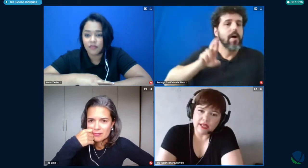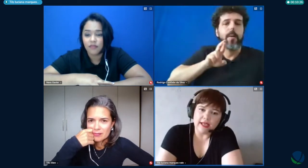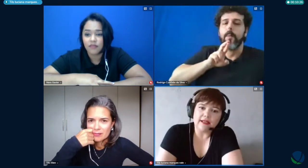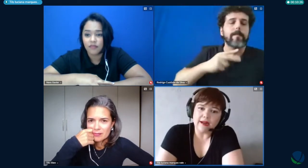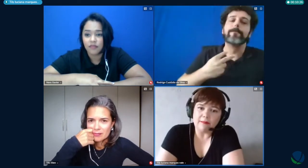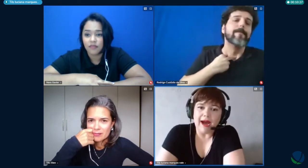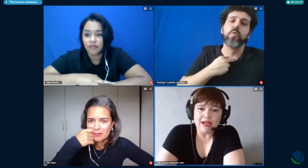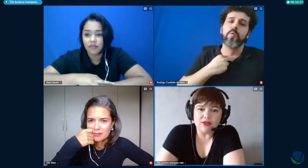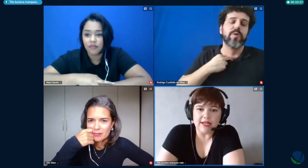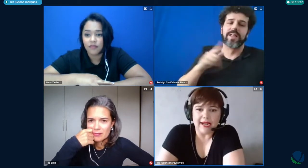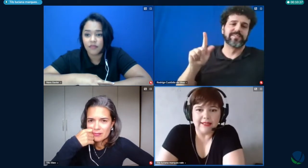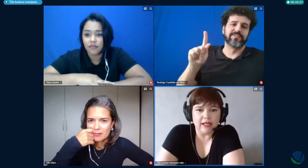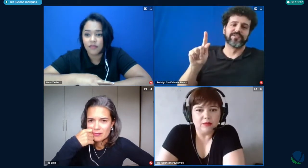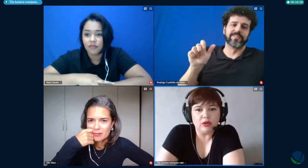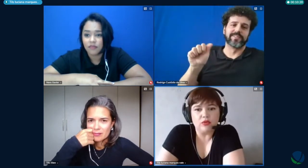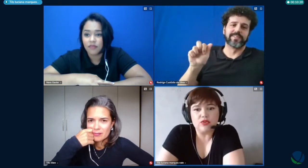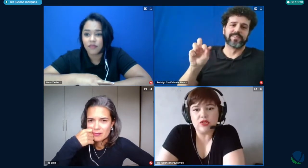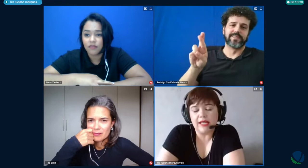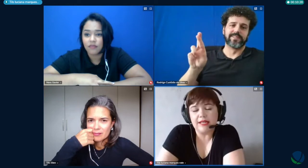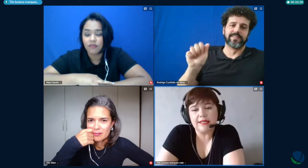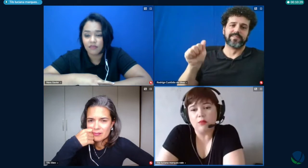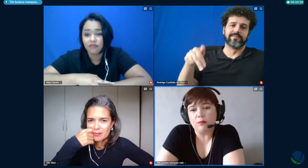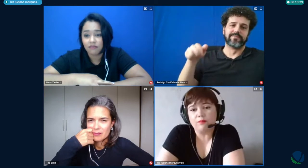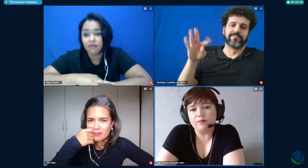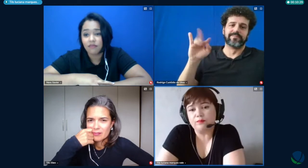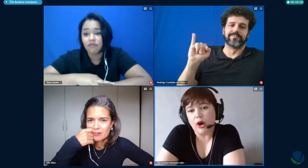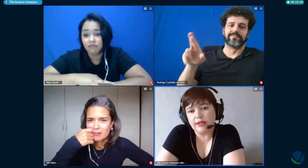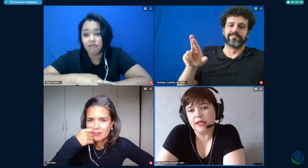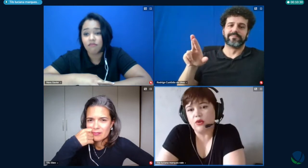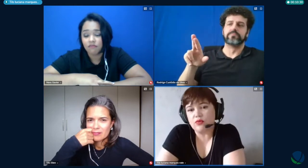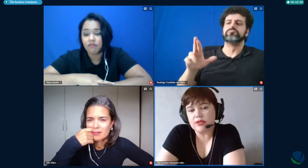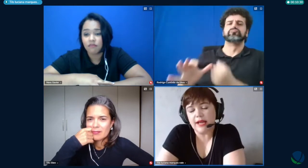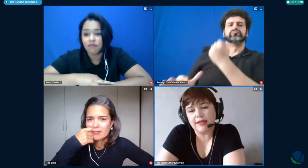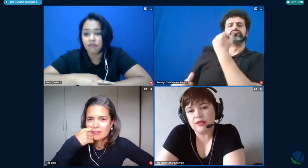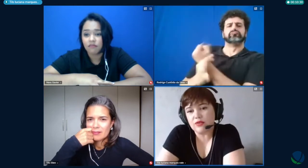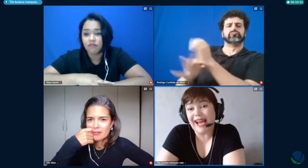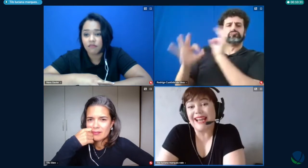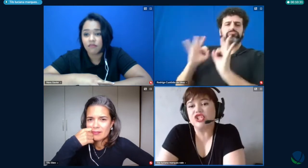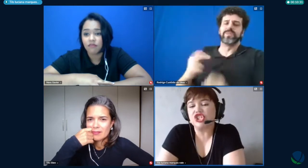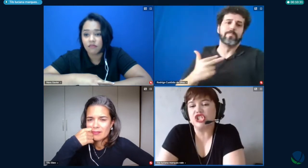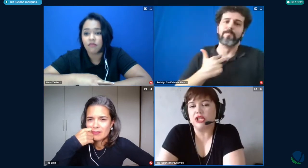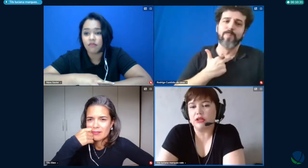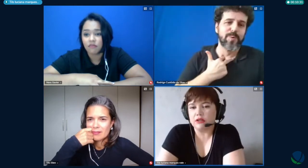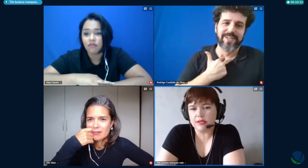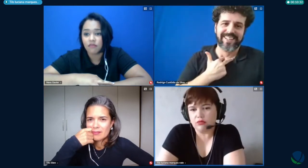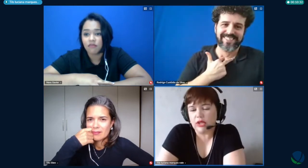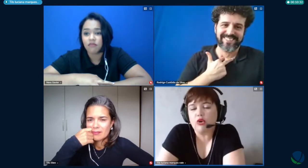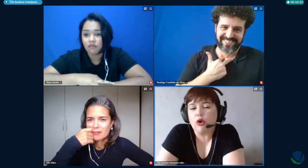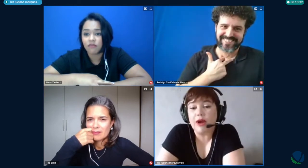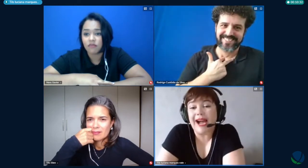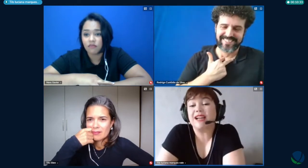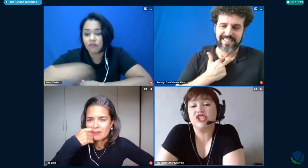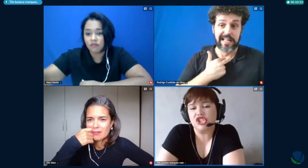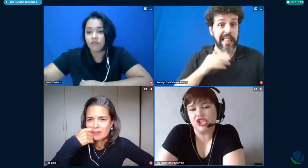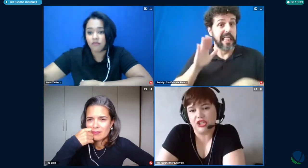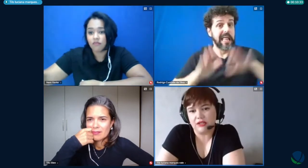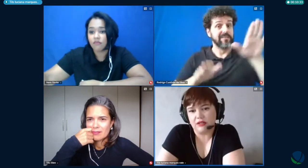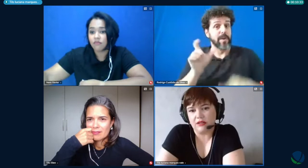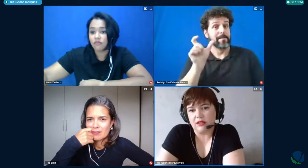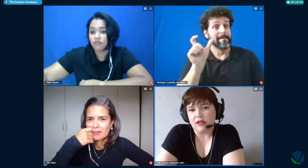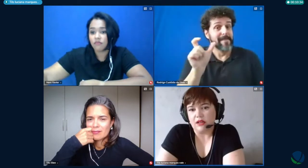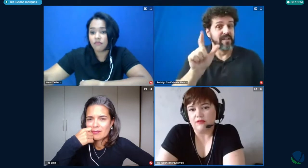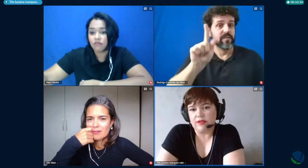eu entendo que trabalhos acadêmicos, eles não podem constar isso, garantir. Você não tem como